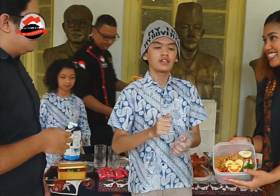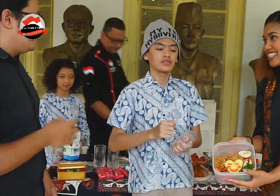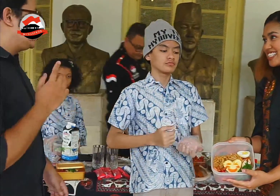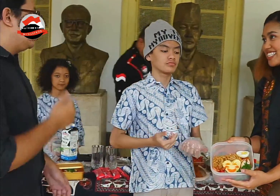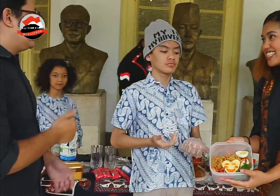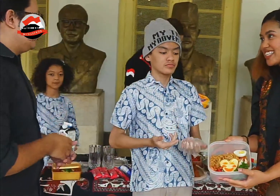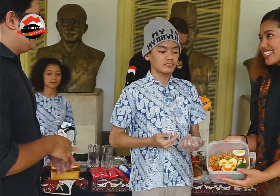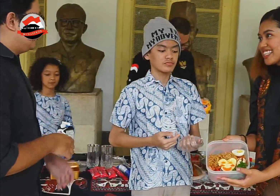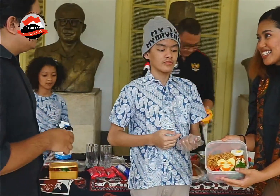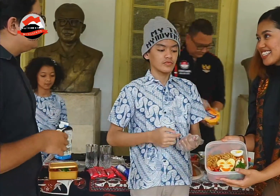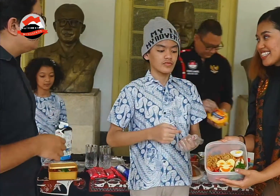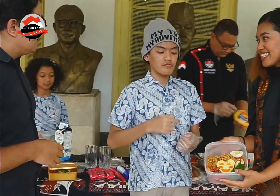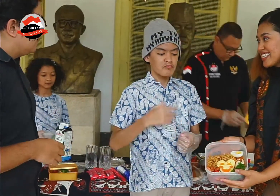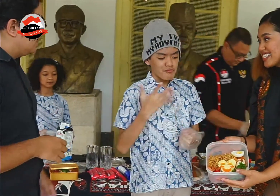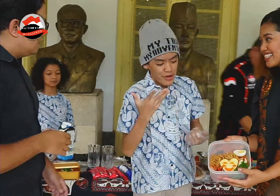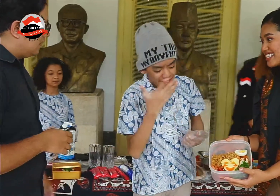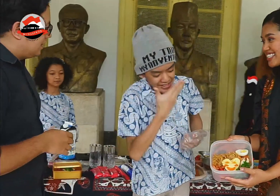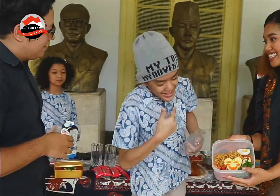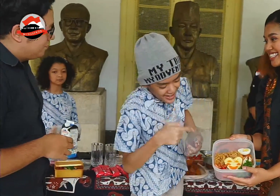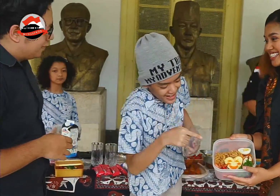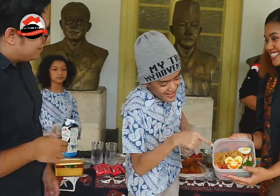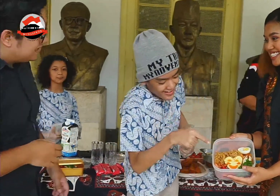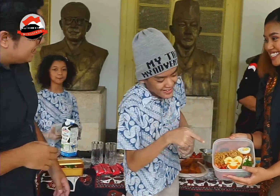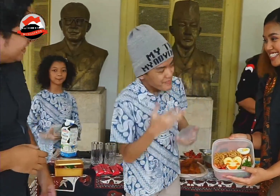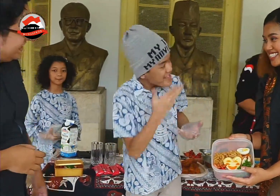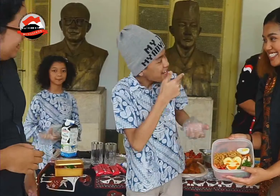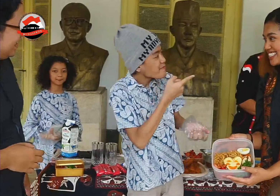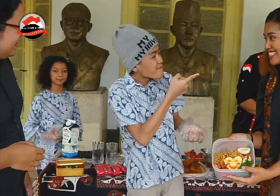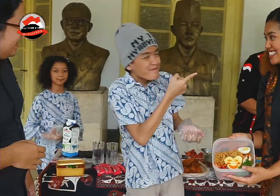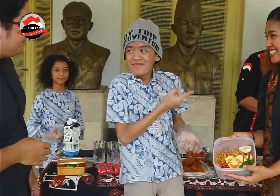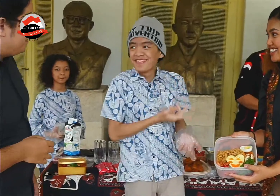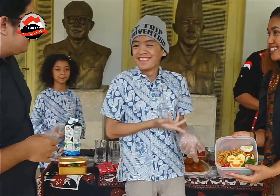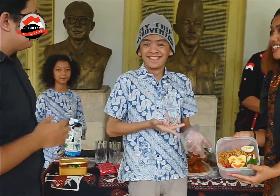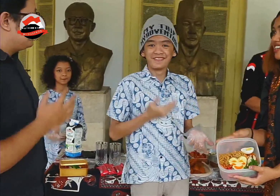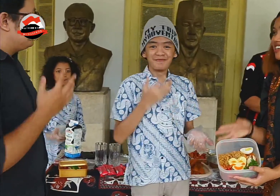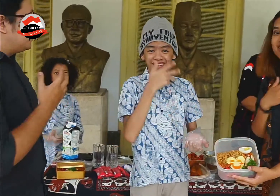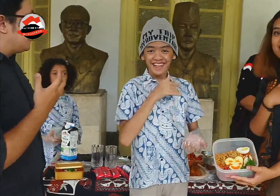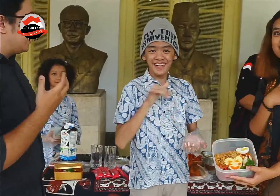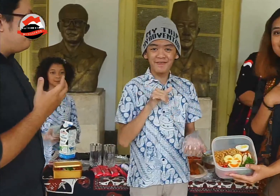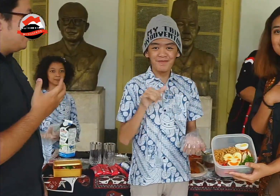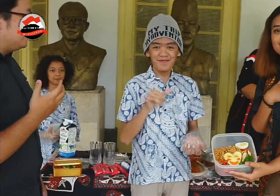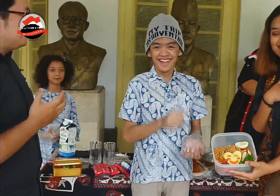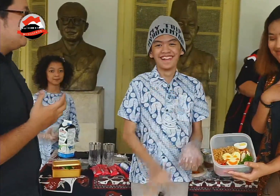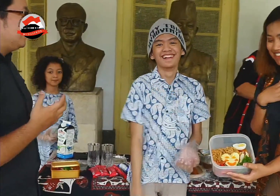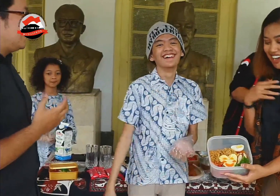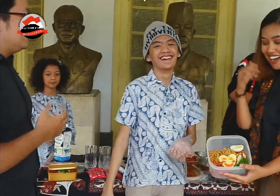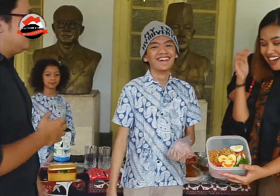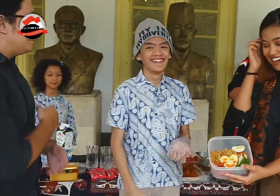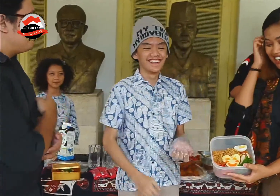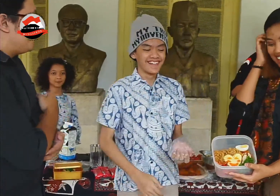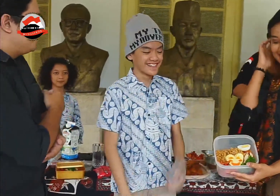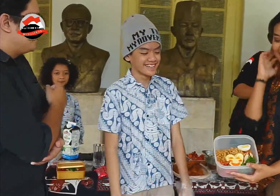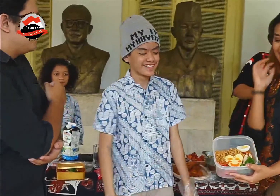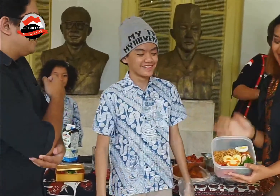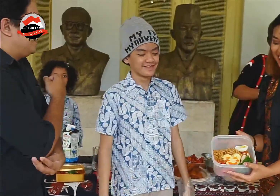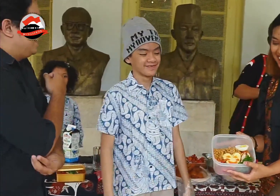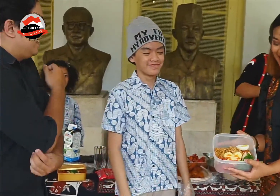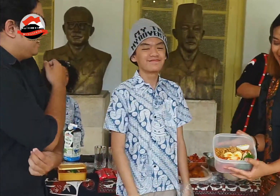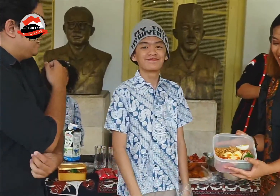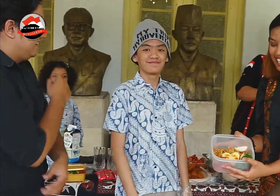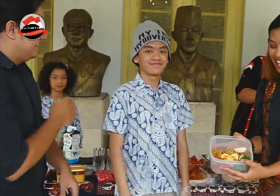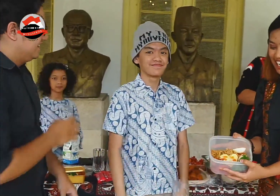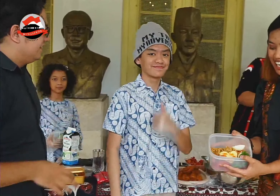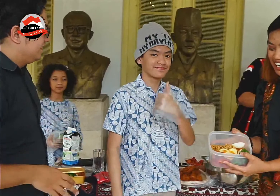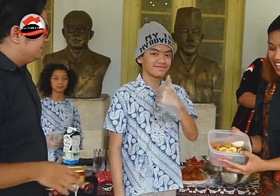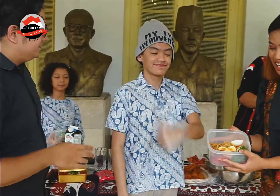Dan semua itu pasti nasi. Dan mungkin wajahnya ini apa seperti wajah orang yang malu, seperti wajah yang malu gitu. Oh, oke.